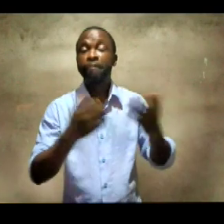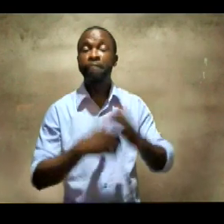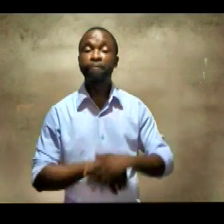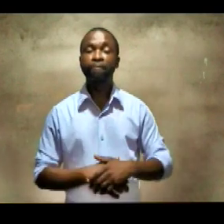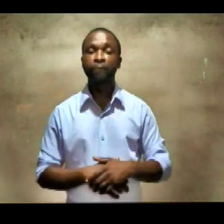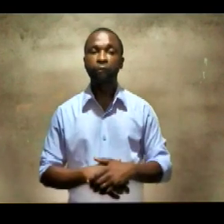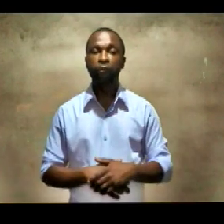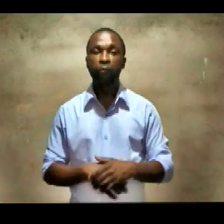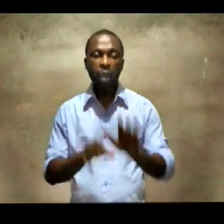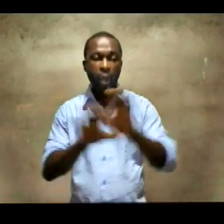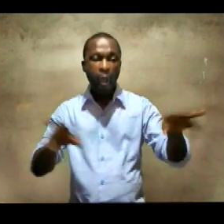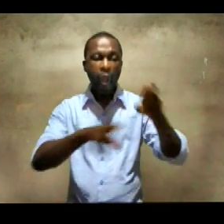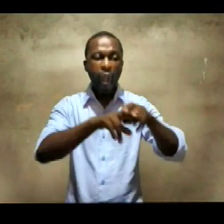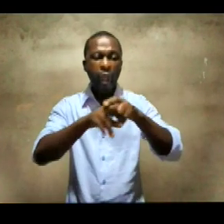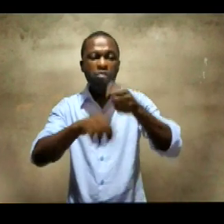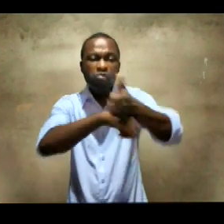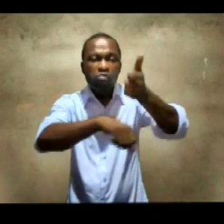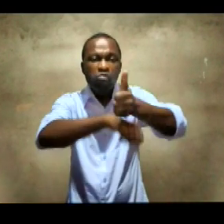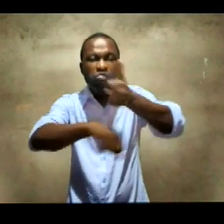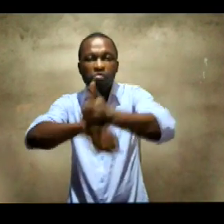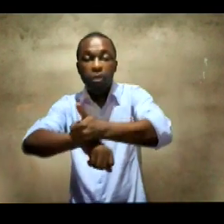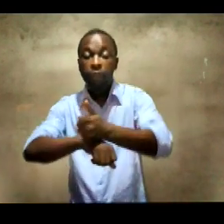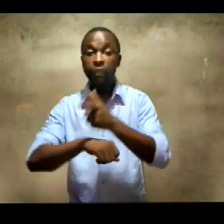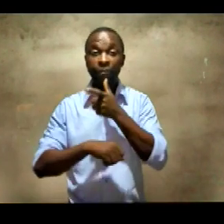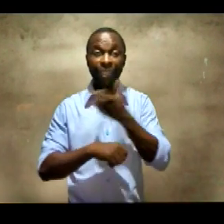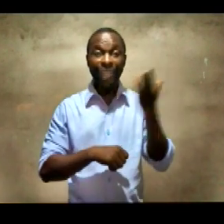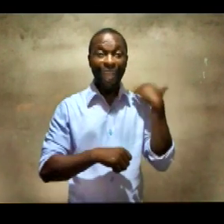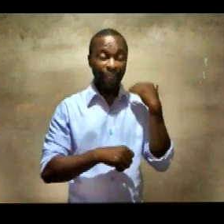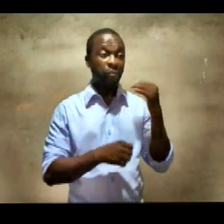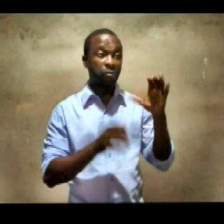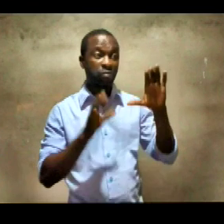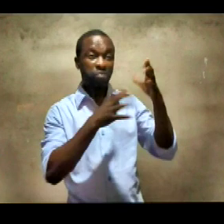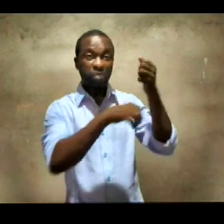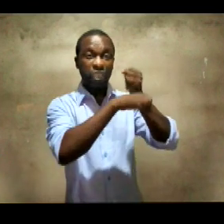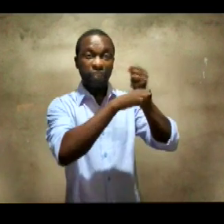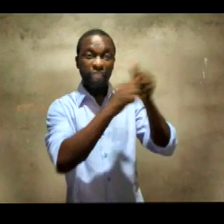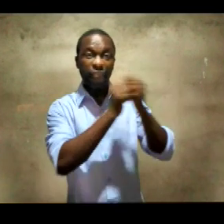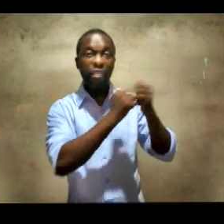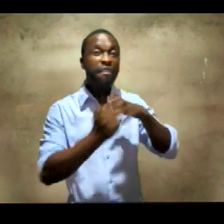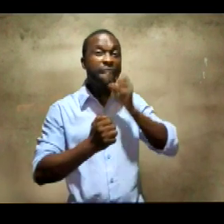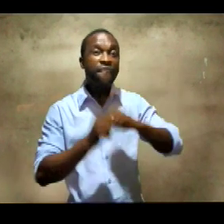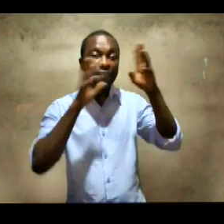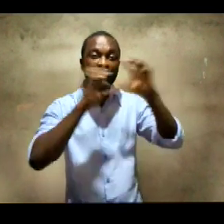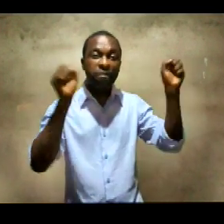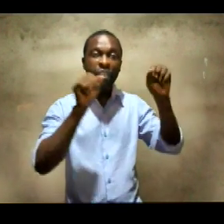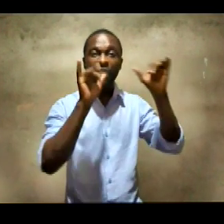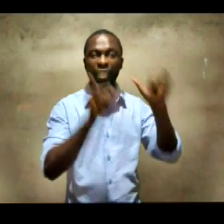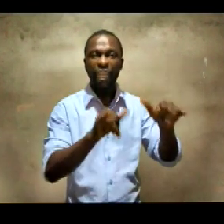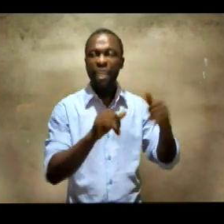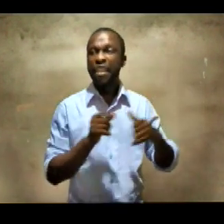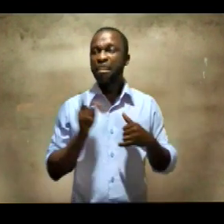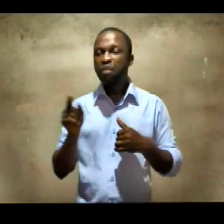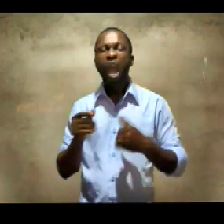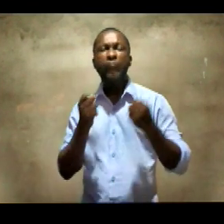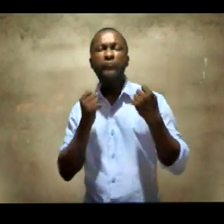Dans le box des accusés figuraient mercredi matin 2 proches et anciens premiers ministres d'Abdelaziz Bouteflika, Ahmed Ouyaya, 4 fois chef